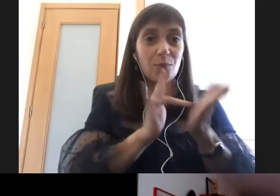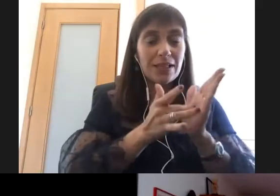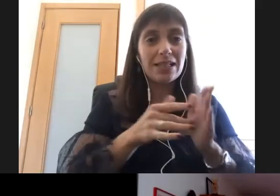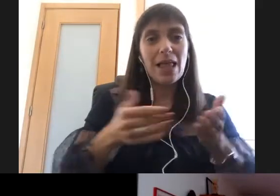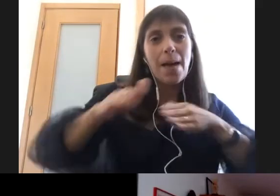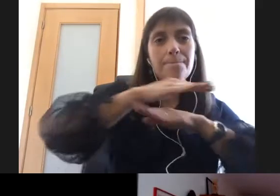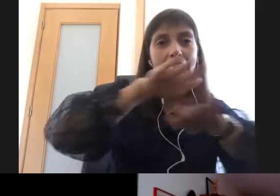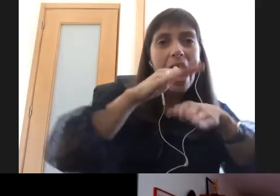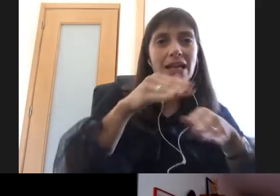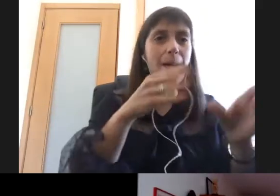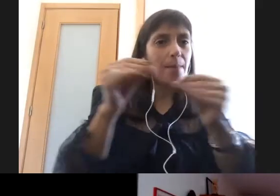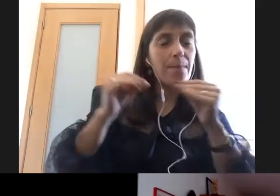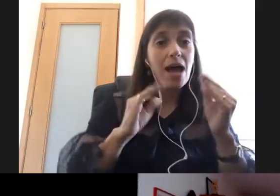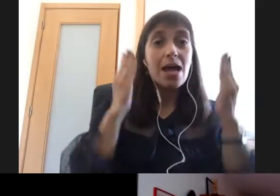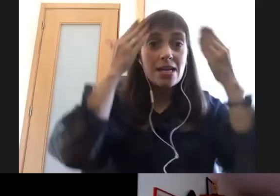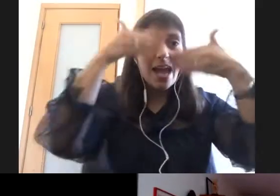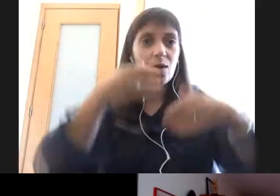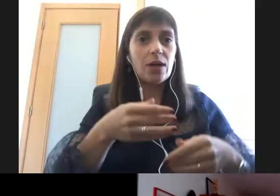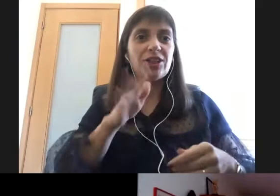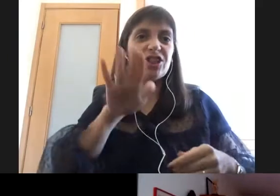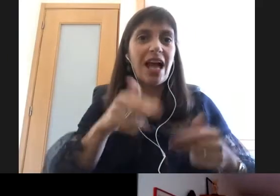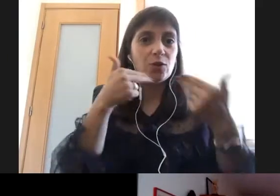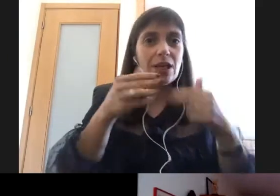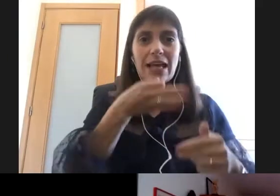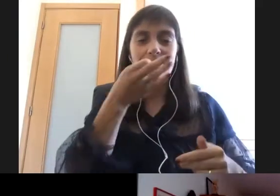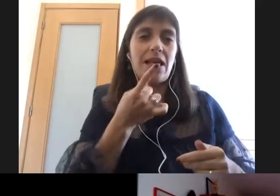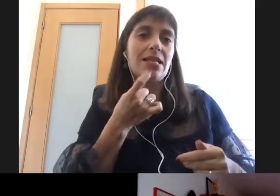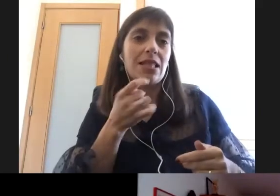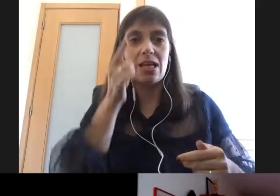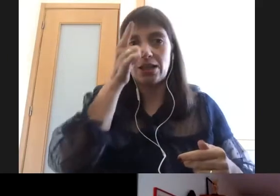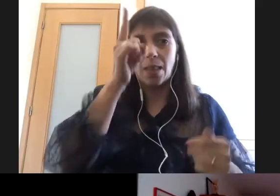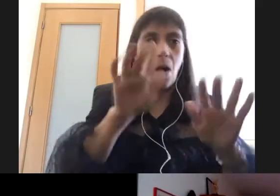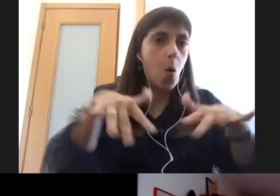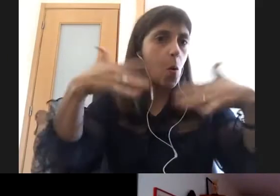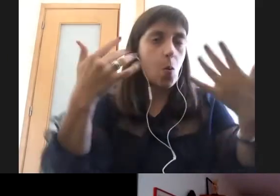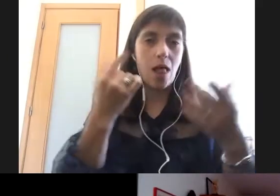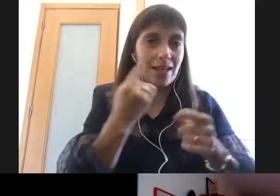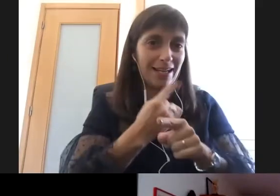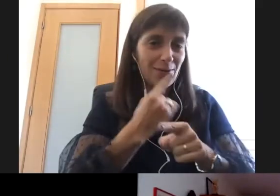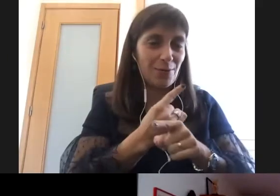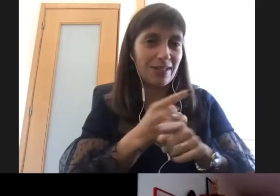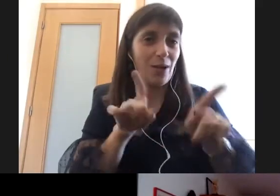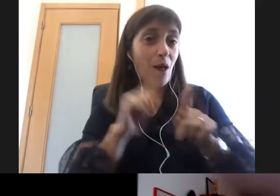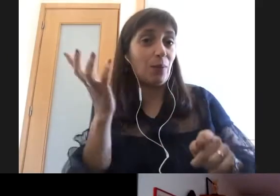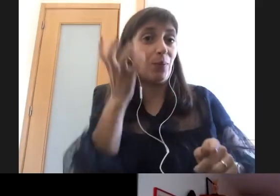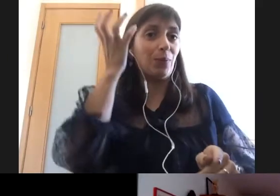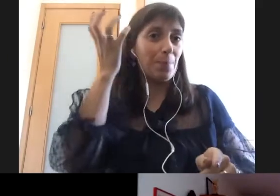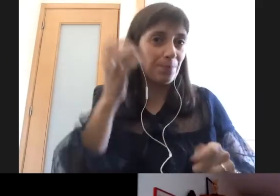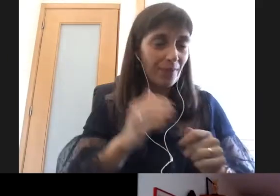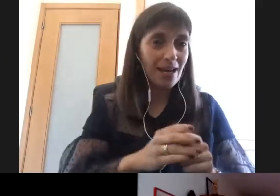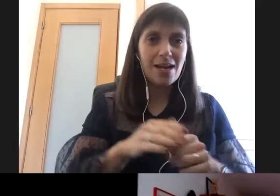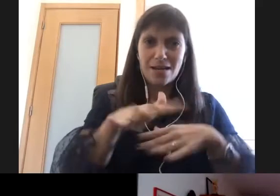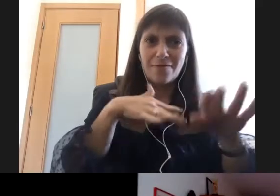jantar falando inglês ou alemão, ou seja lá qual for, a língua fechando grandes